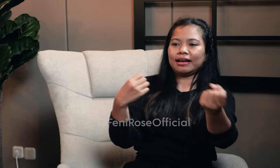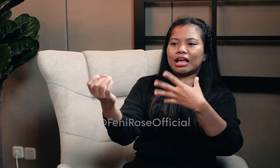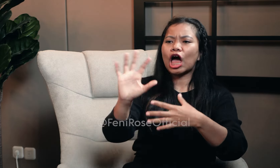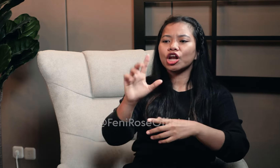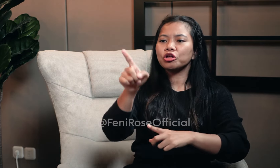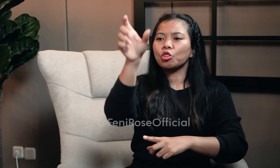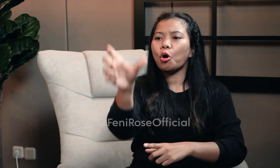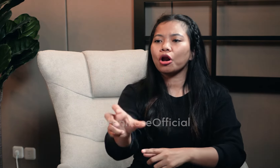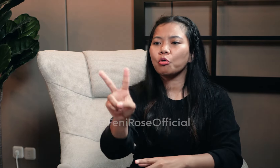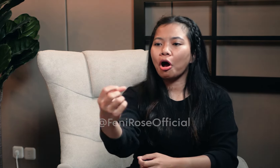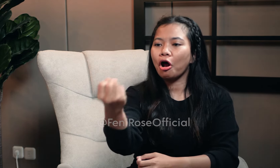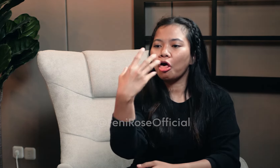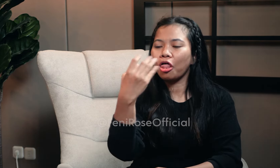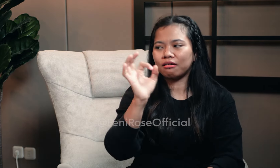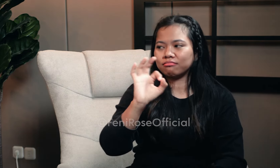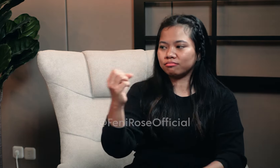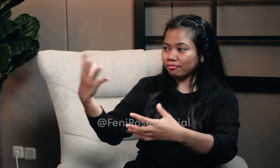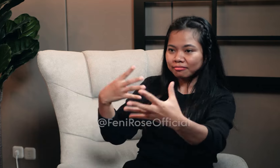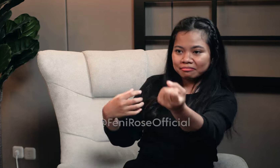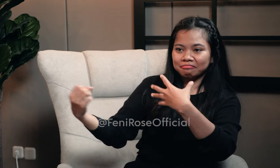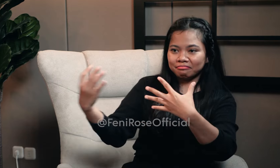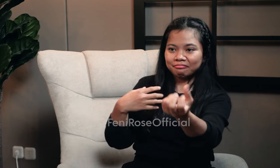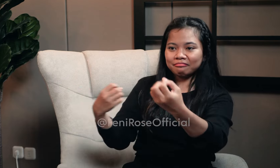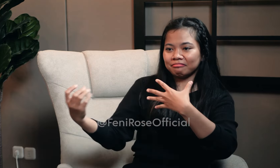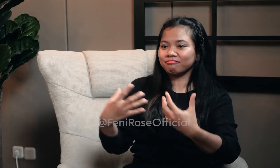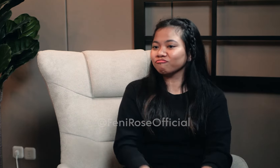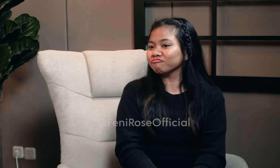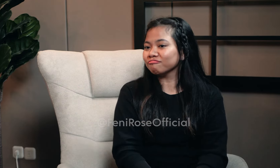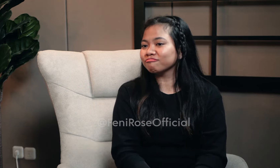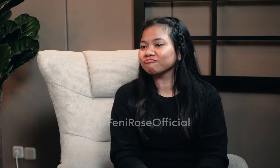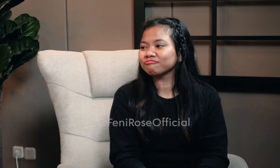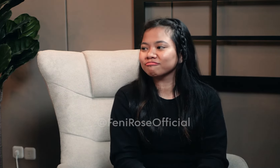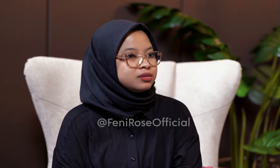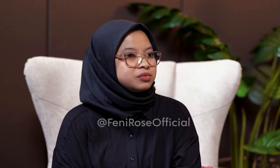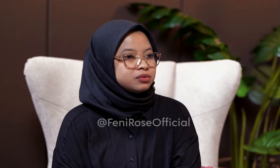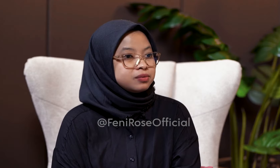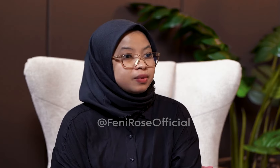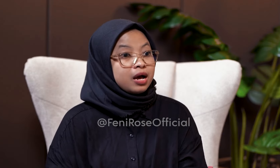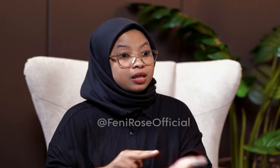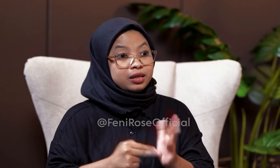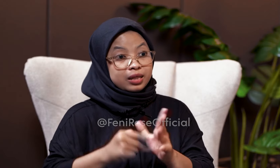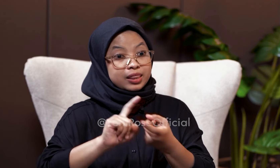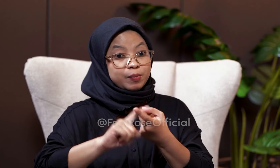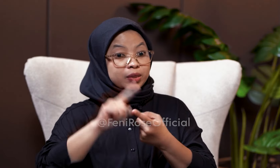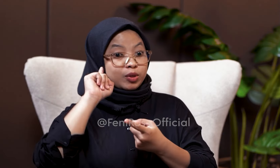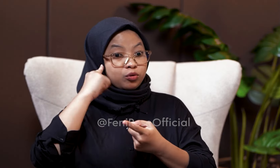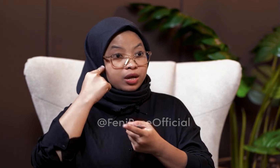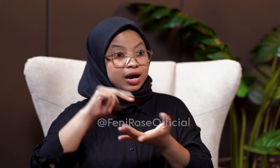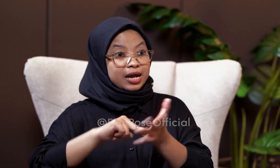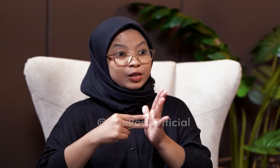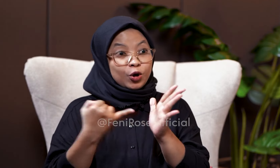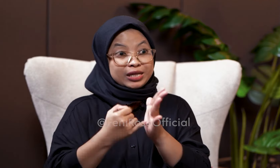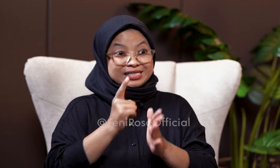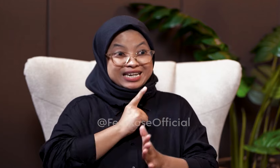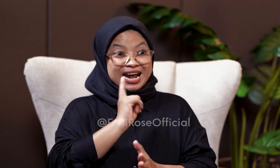apa Jadi teman-teman tahu oke kayak gitu kayak gitu Jadi ada alurnya Mbak jadi teman-teman tol ini sudah punya konten sendiri ya untuk